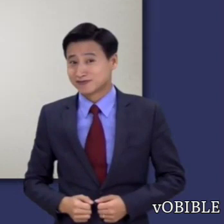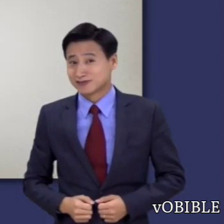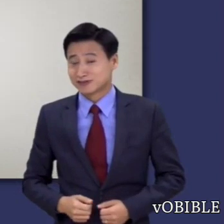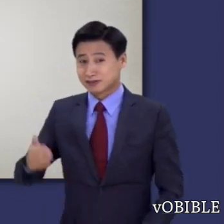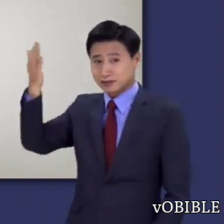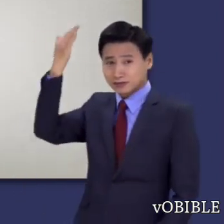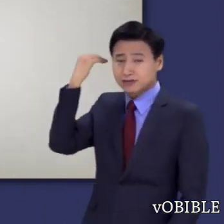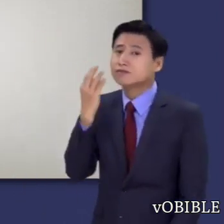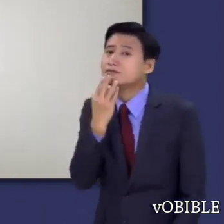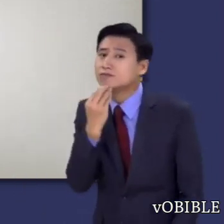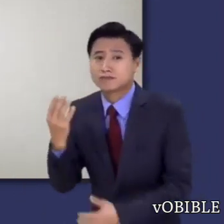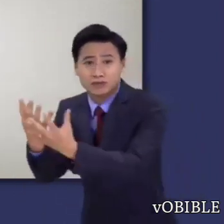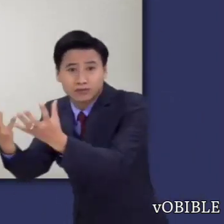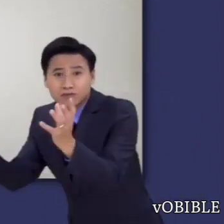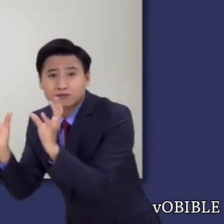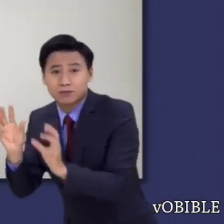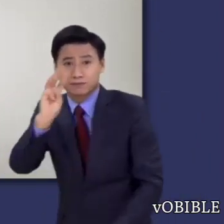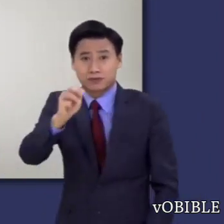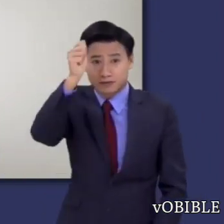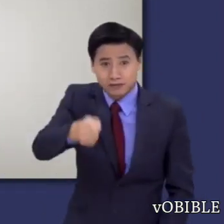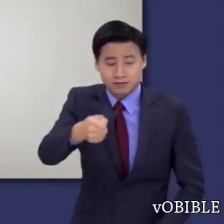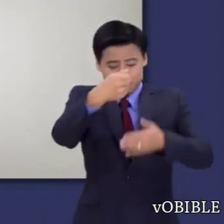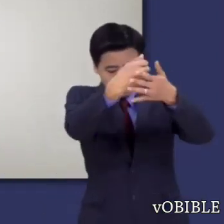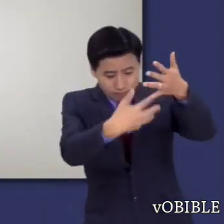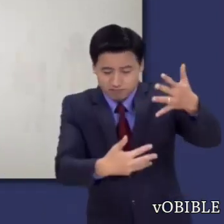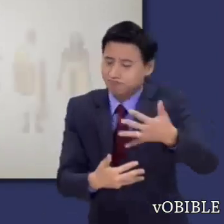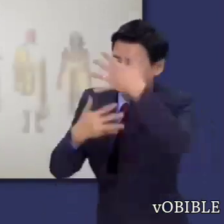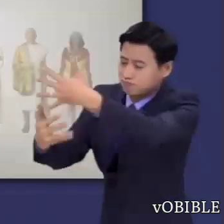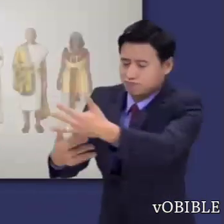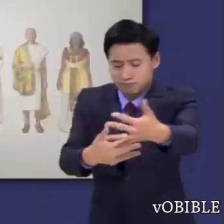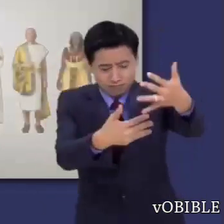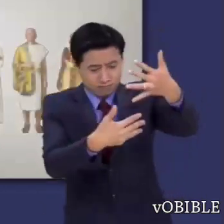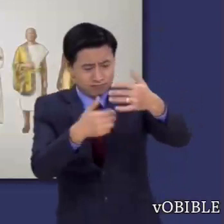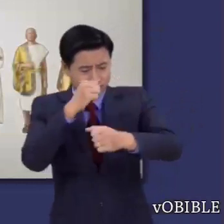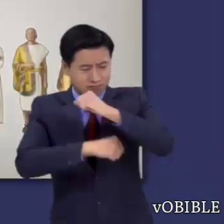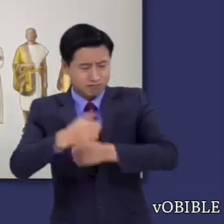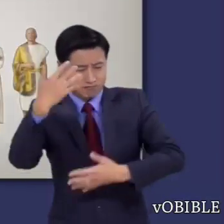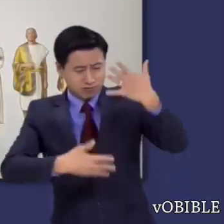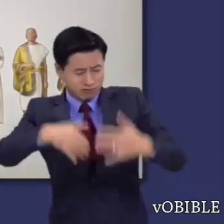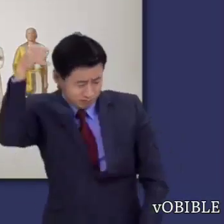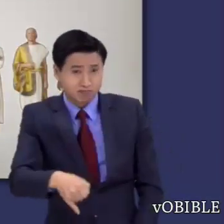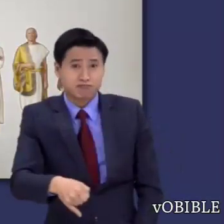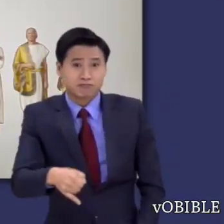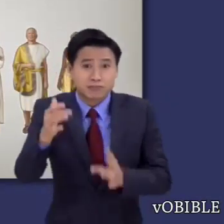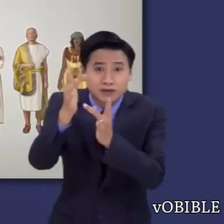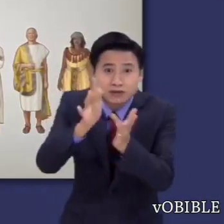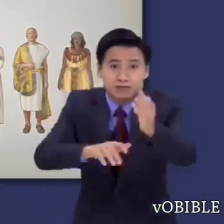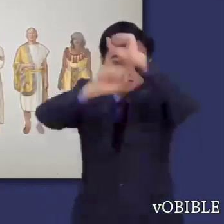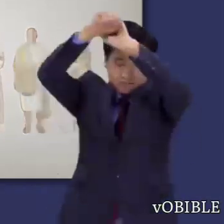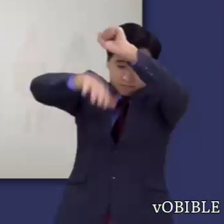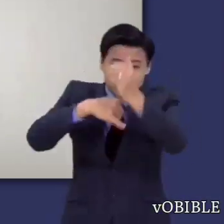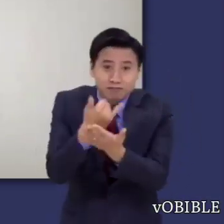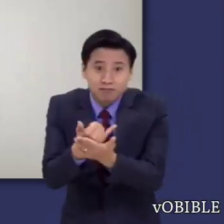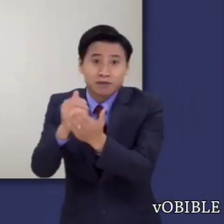章，保罗解释，摩西律法让人知道什么是罪，并说明为什么基督徒不受摩西律法